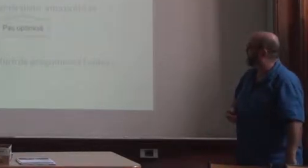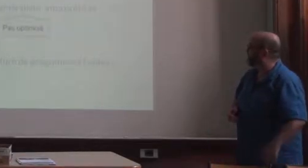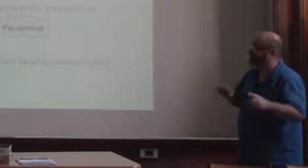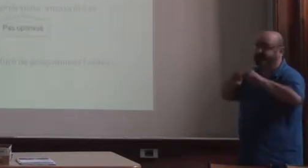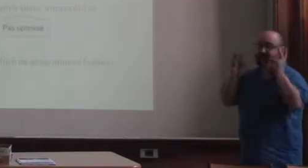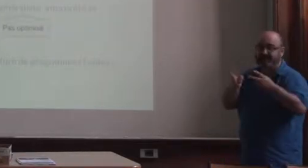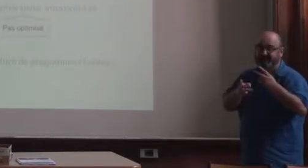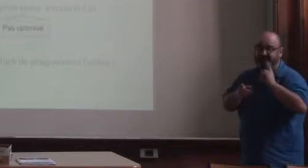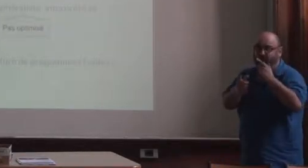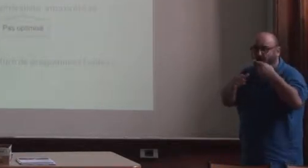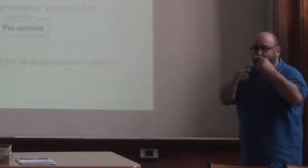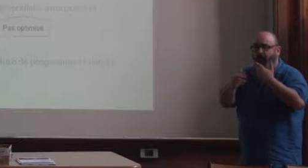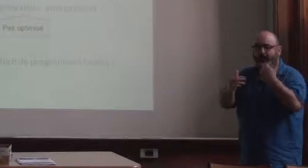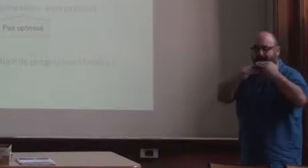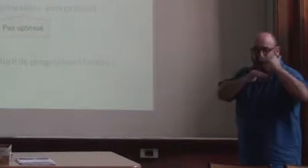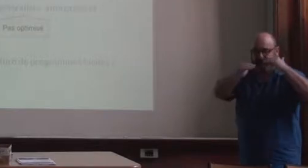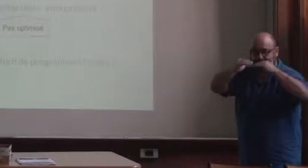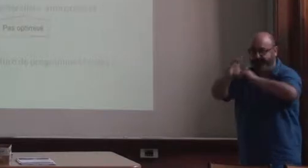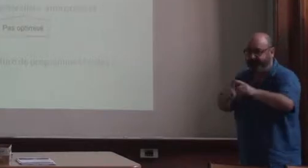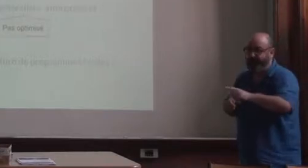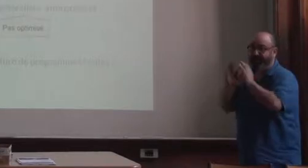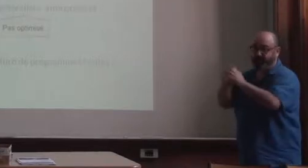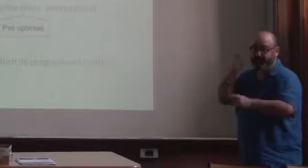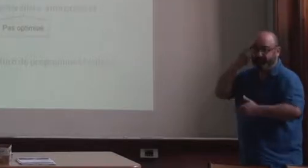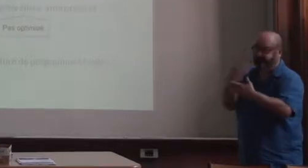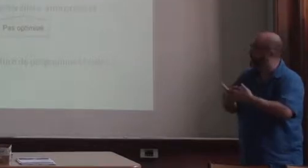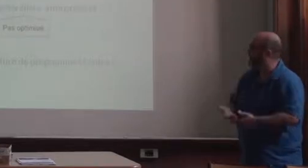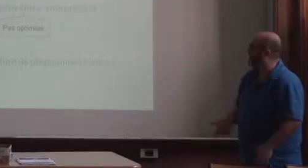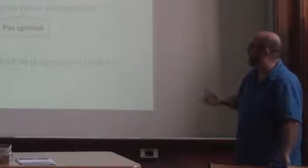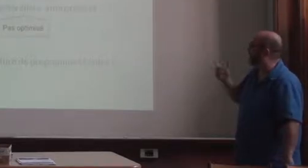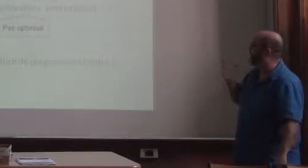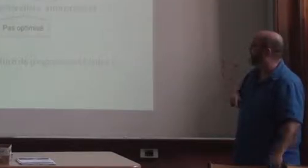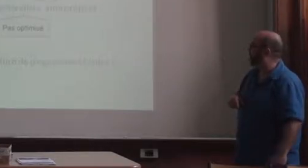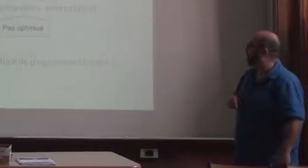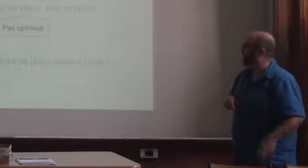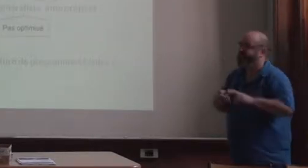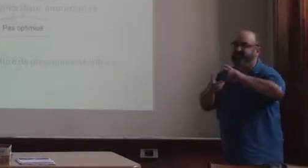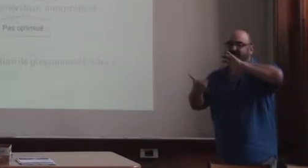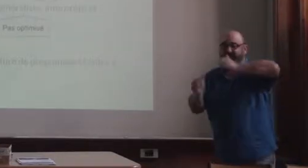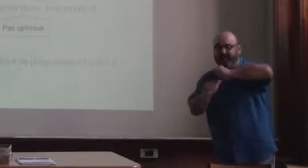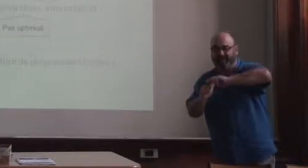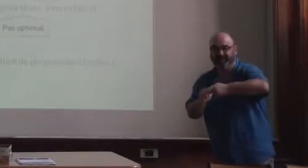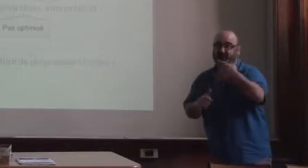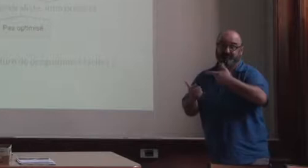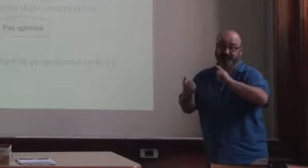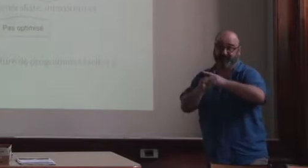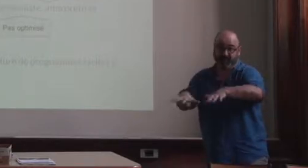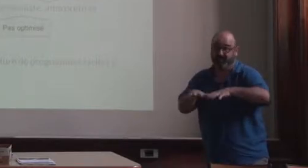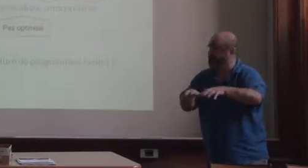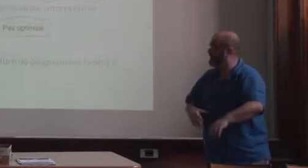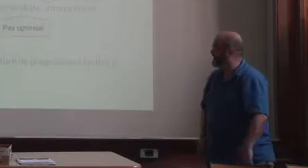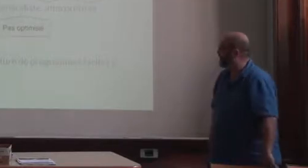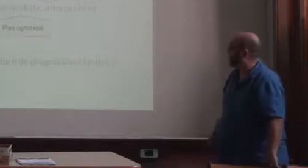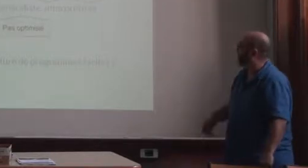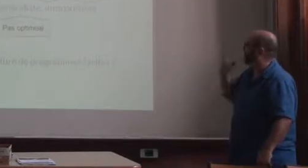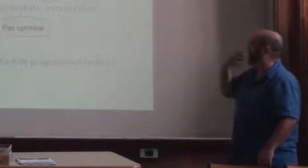C'est généraliste, donc c'est pas optimisé. Donc tous les électroniciens, ils commencent par ça. Et puis après, c'est interprété, donc c'est lent. Ah, et